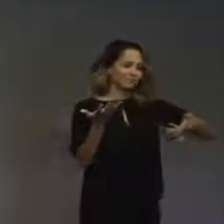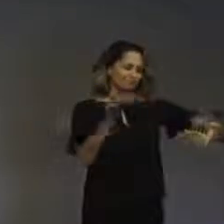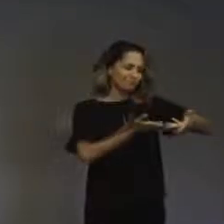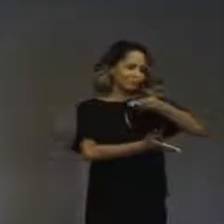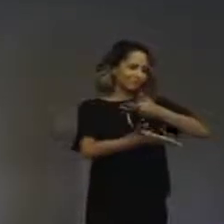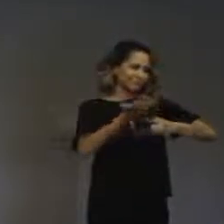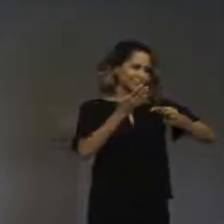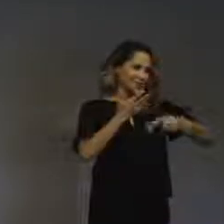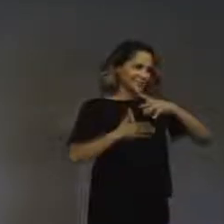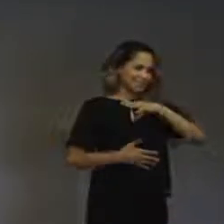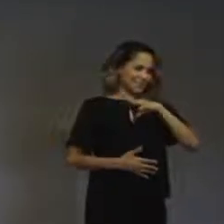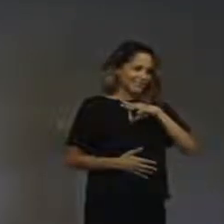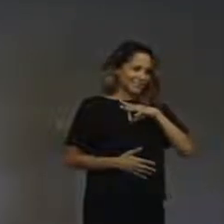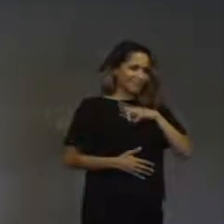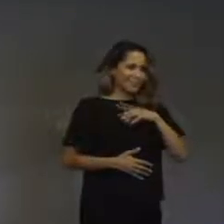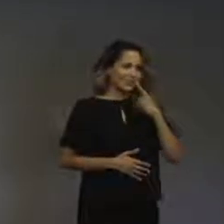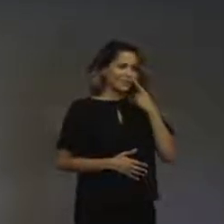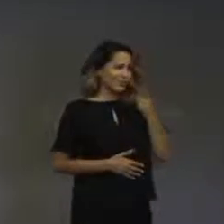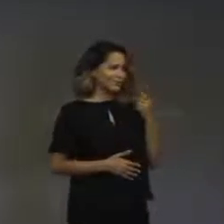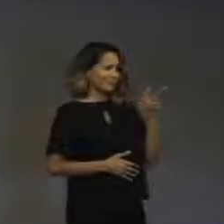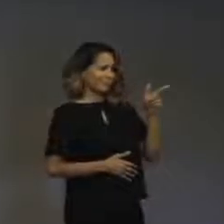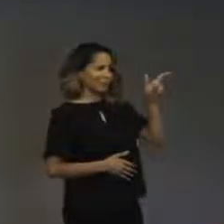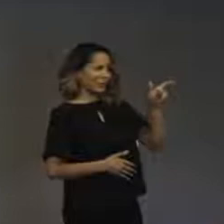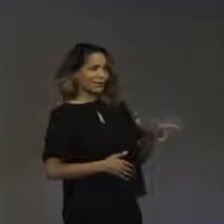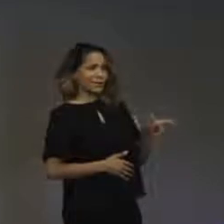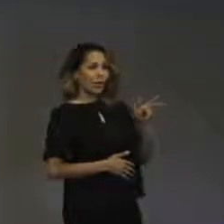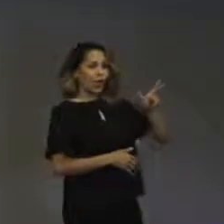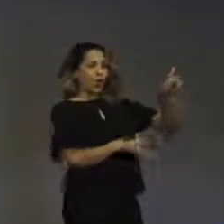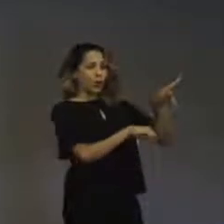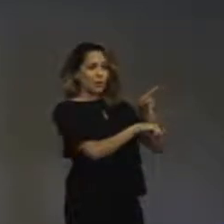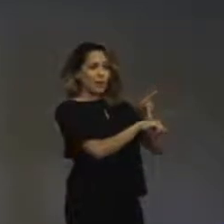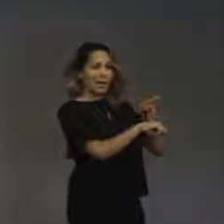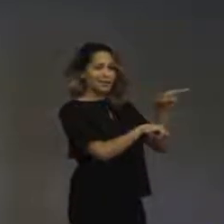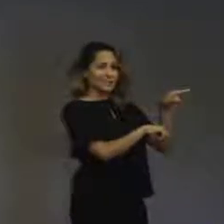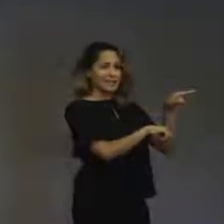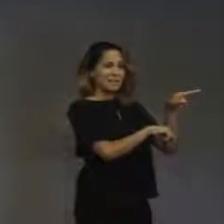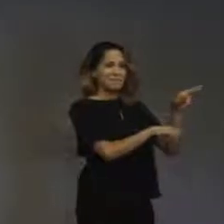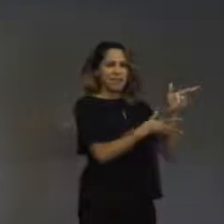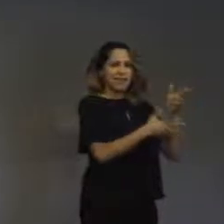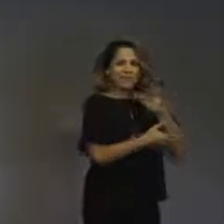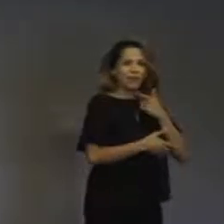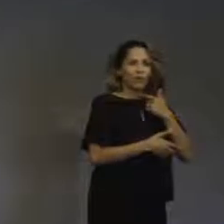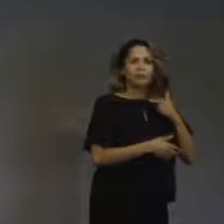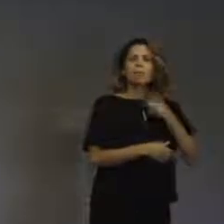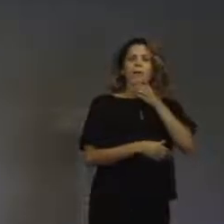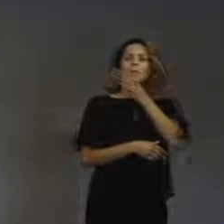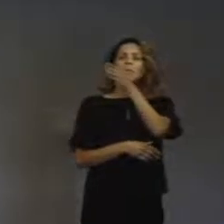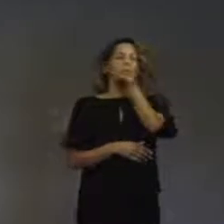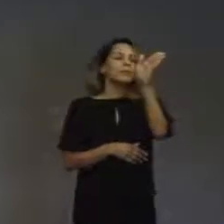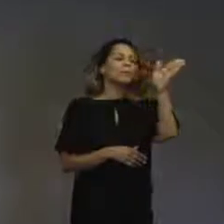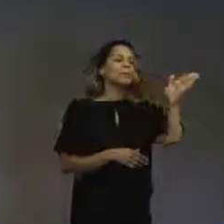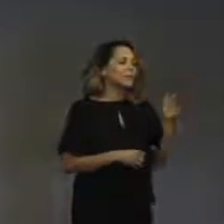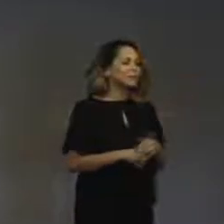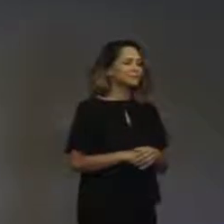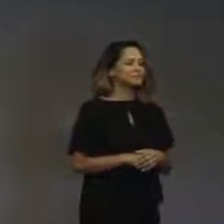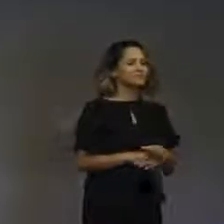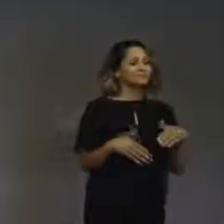fazer essa conexão. Mas eu acho que eu vou voltar para a minha praia, não vai ter